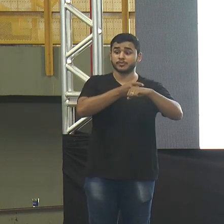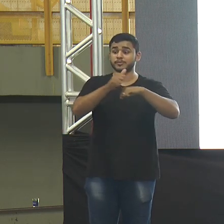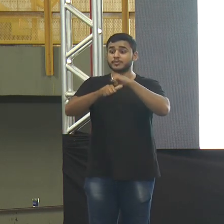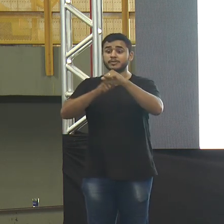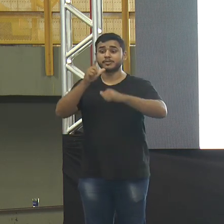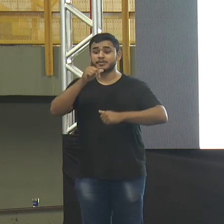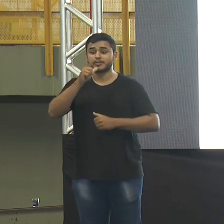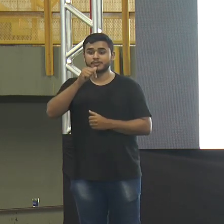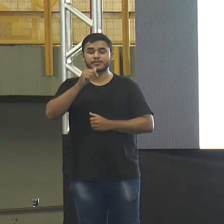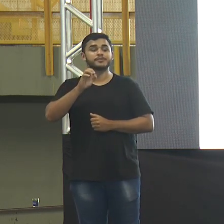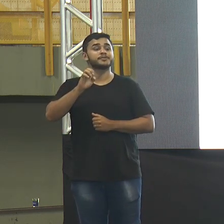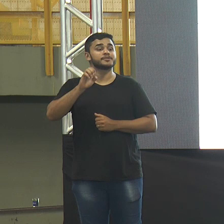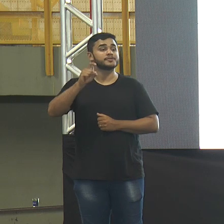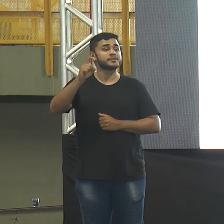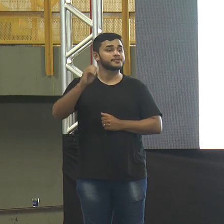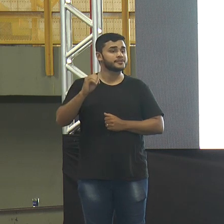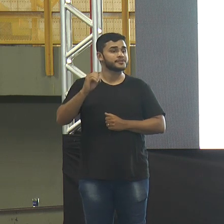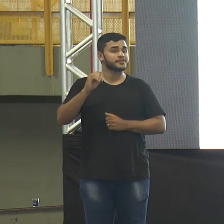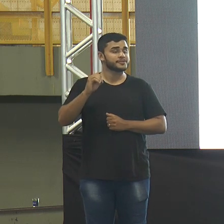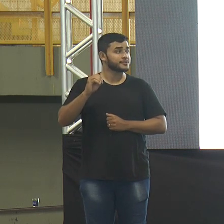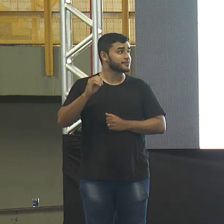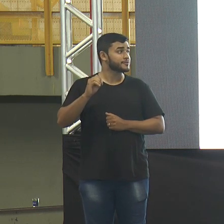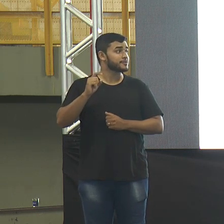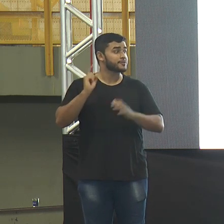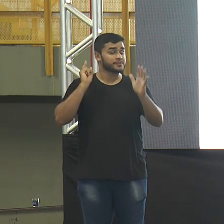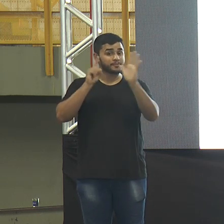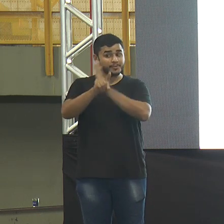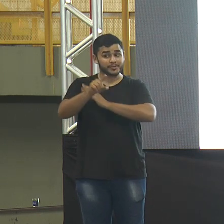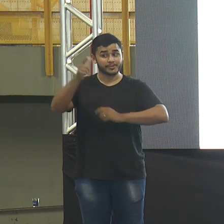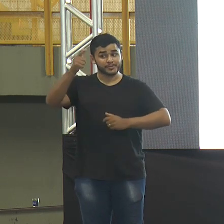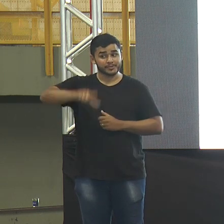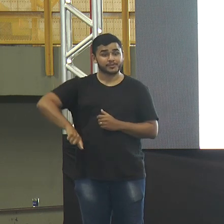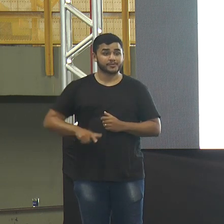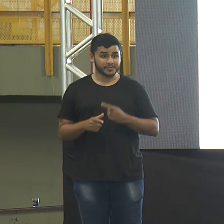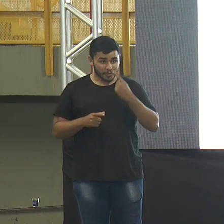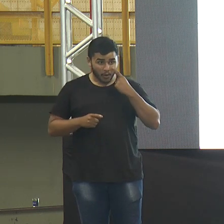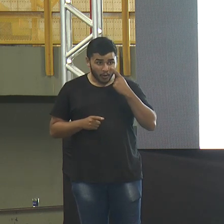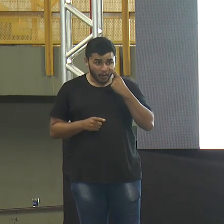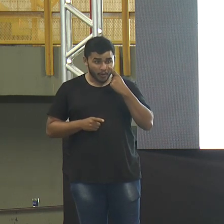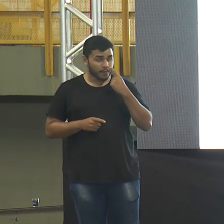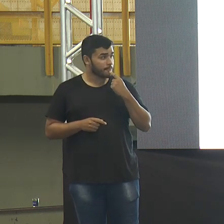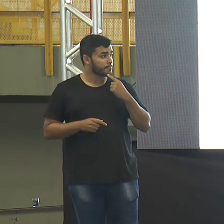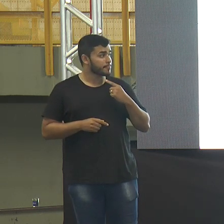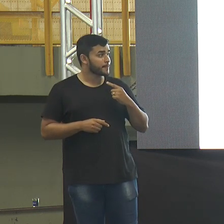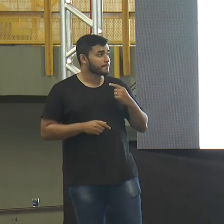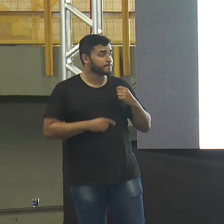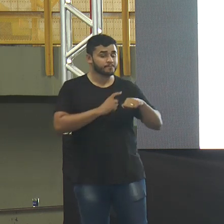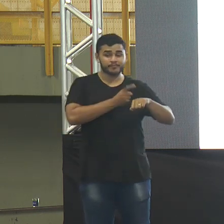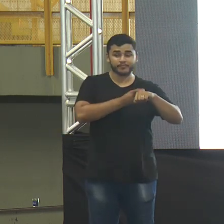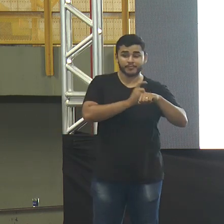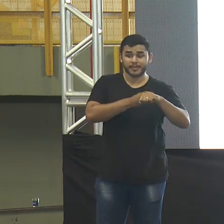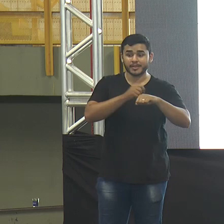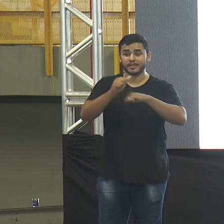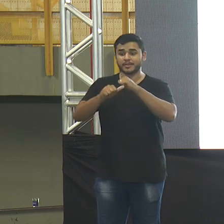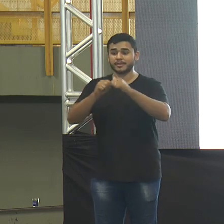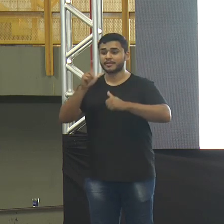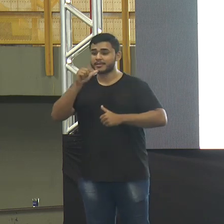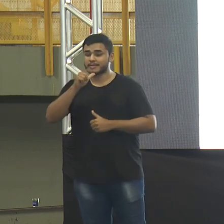exo? Eu vou perguntar de novo, tá? Combinado, né? Sólido para o líquido, endo ou